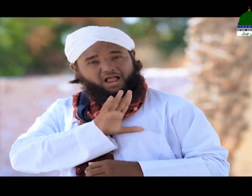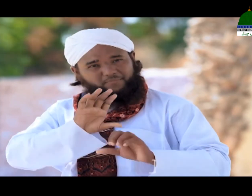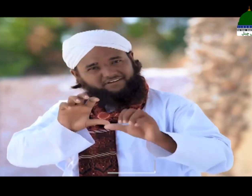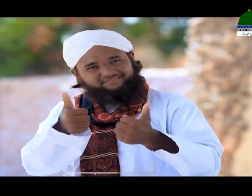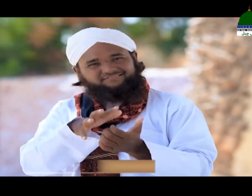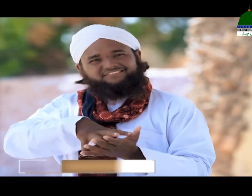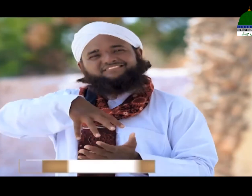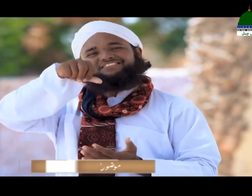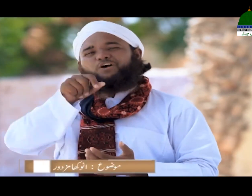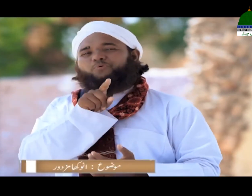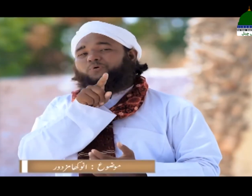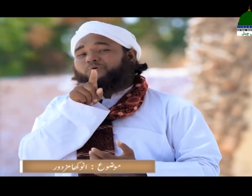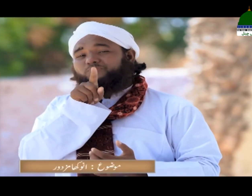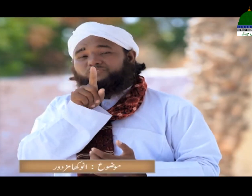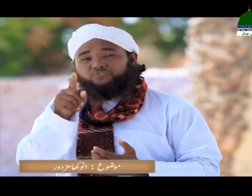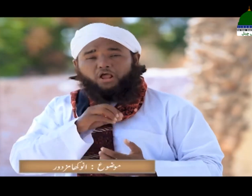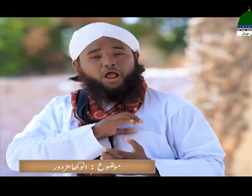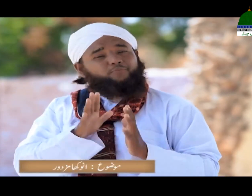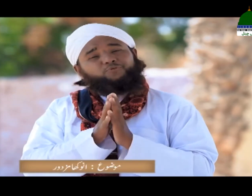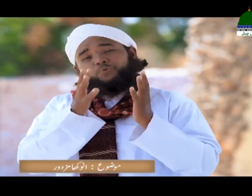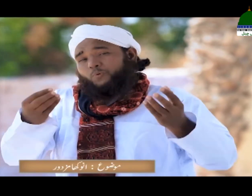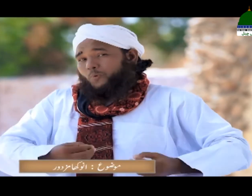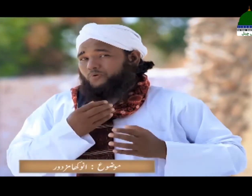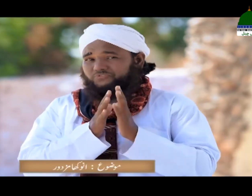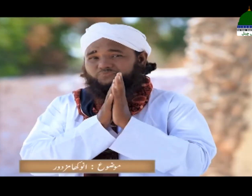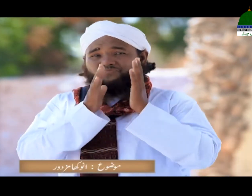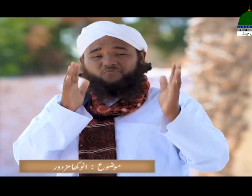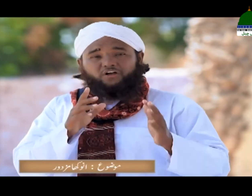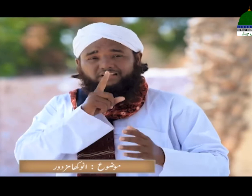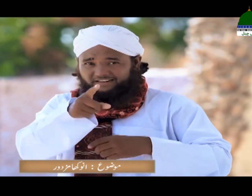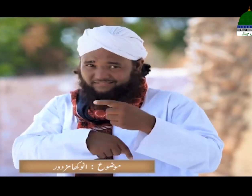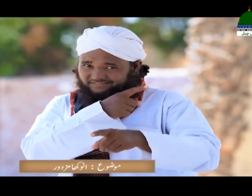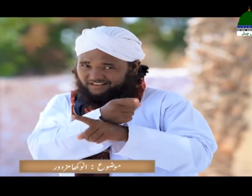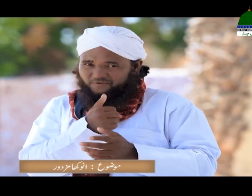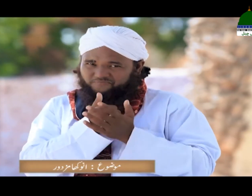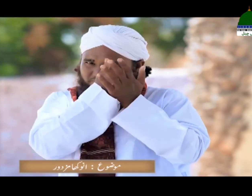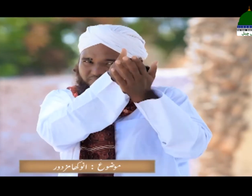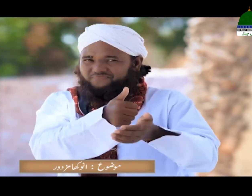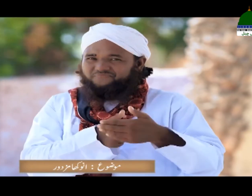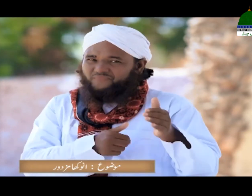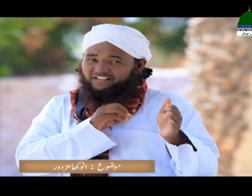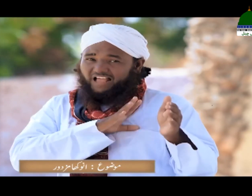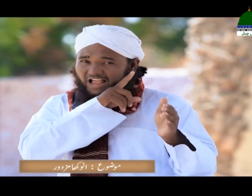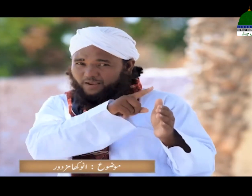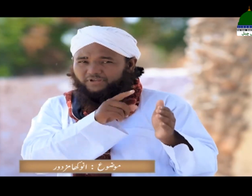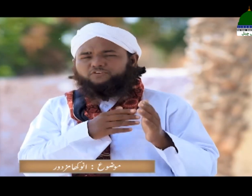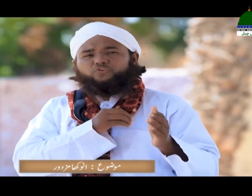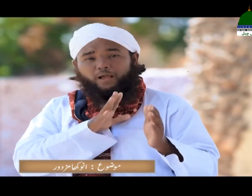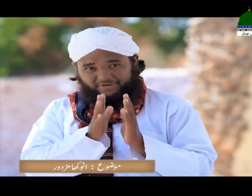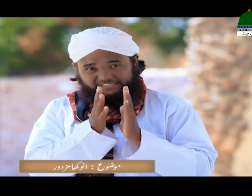قبول کر لیا ہے اور وہ تیرے اس عمل سے راضی ہے، یہ اس کا بدلہ ہے جو تو نے عمل کیا تھا، اگر تو